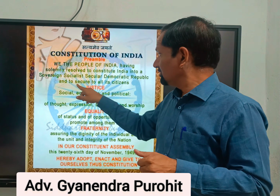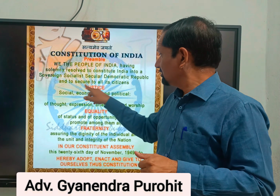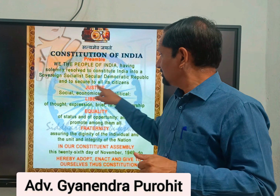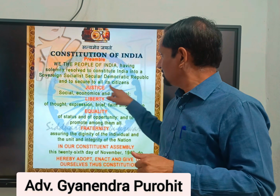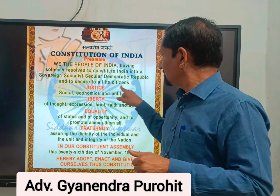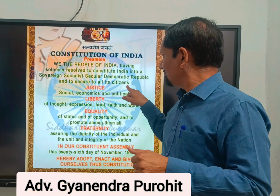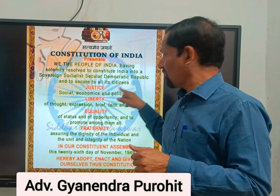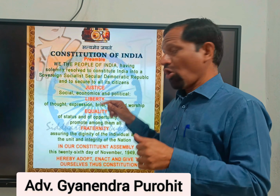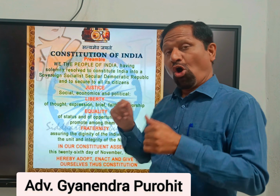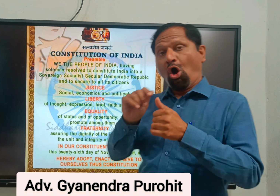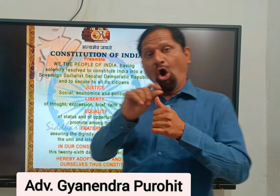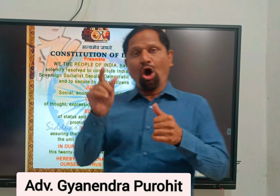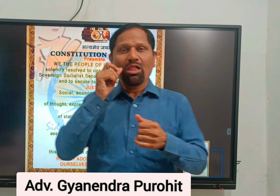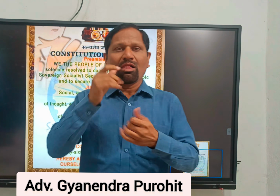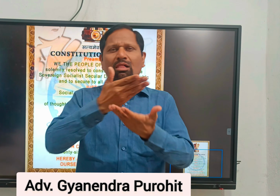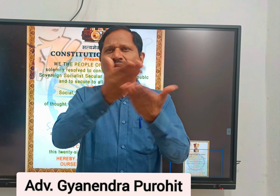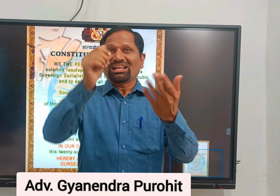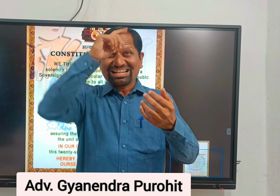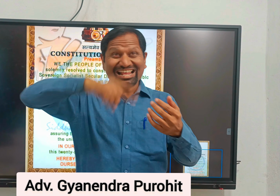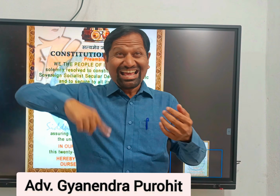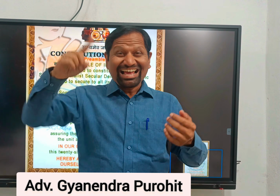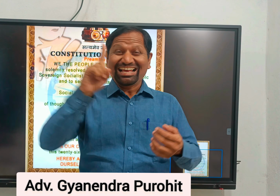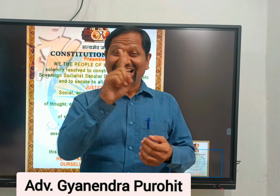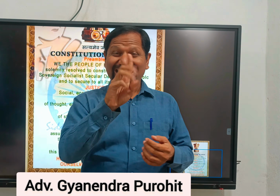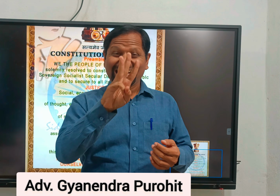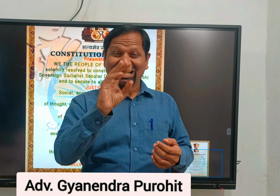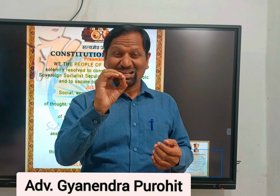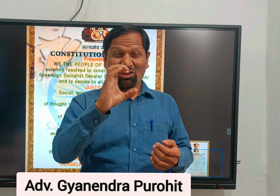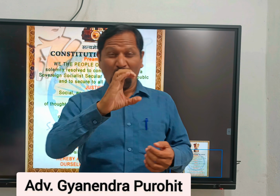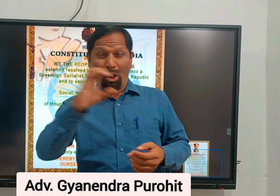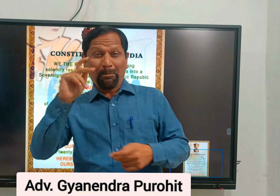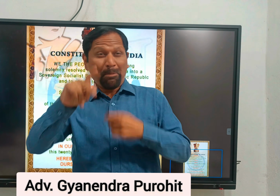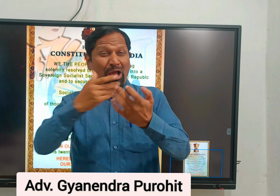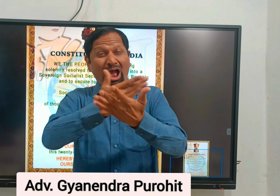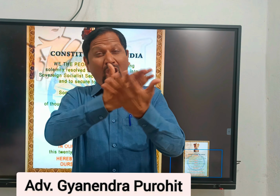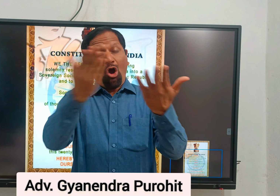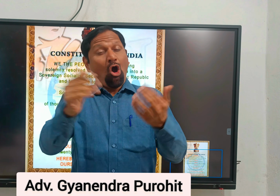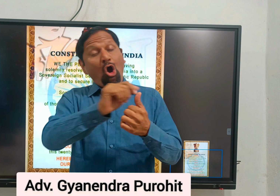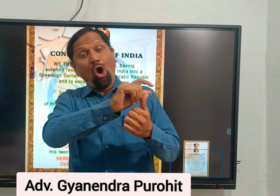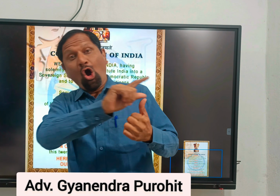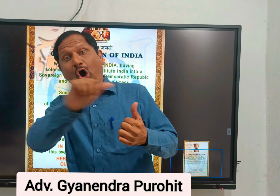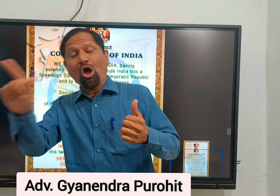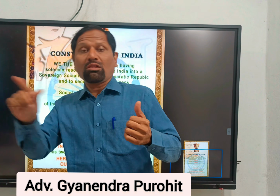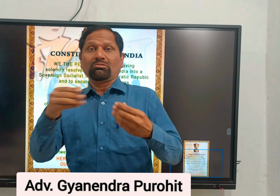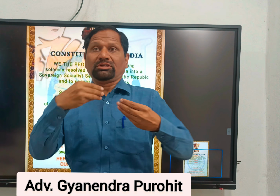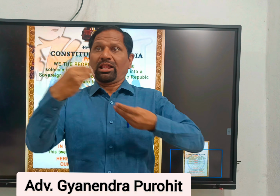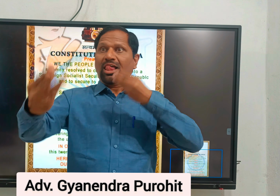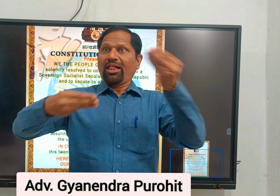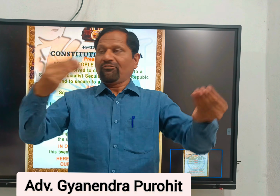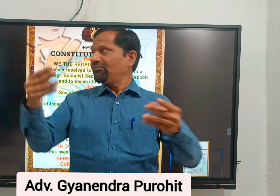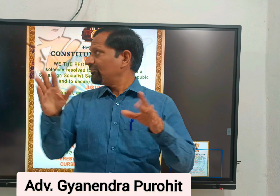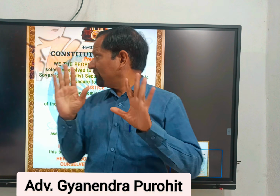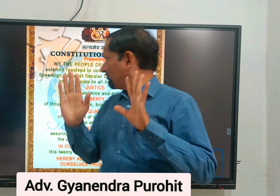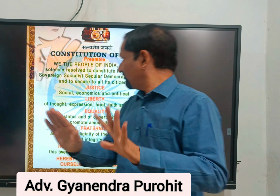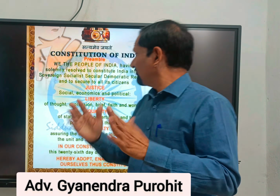गणतंत्र के ऊपर। और हम सभी 130 करोड़ लोग, पूरे भारत के रहवासी,